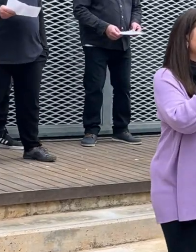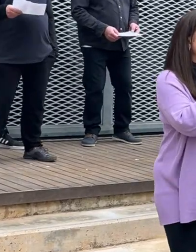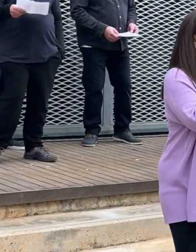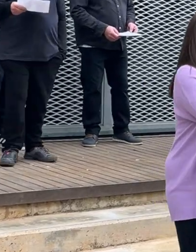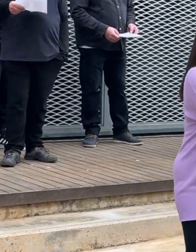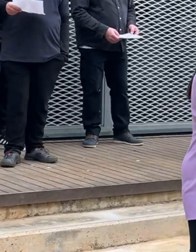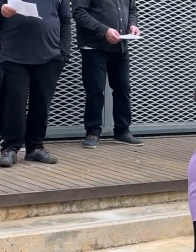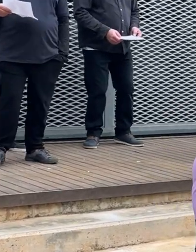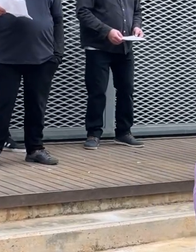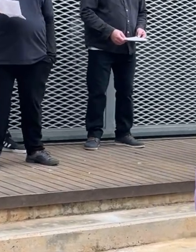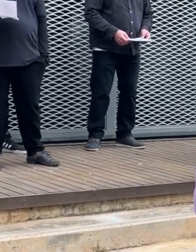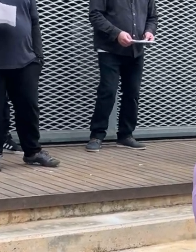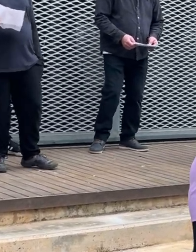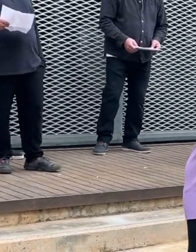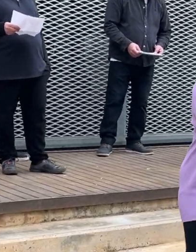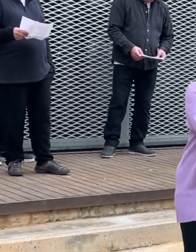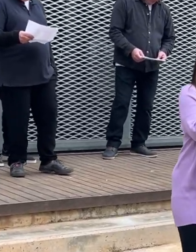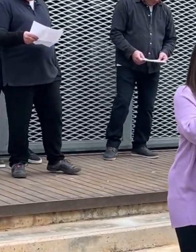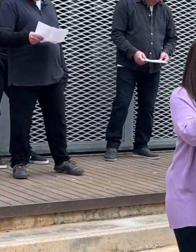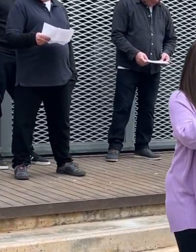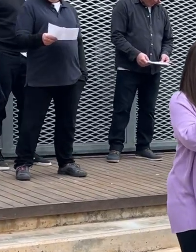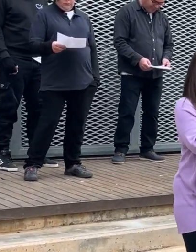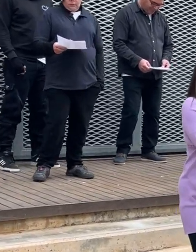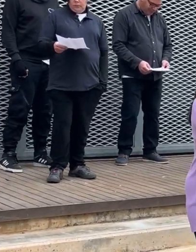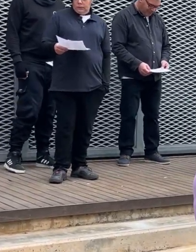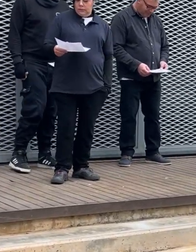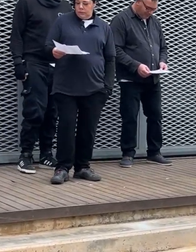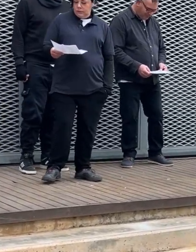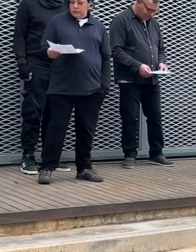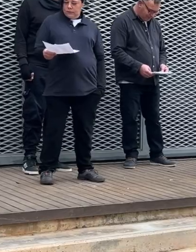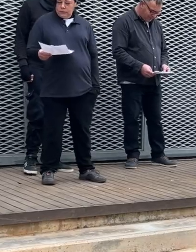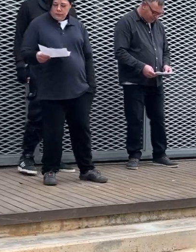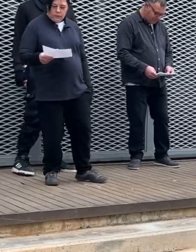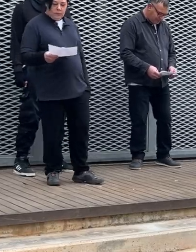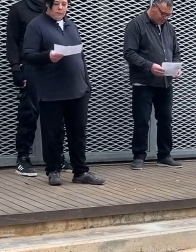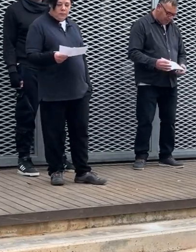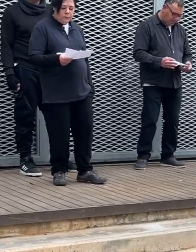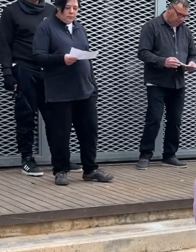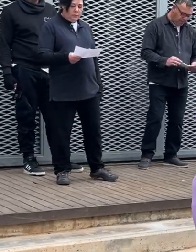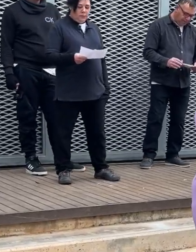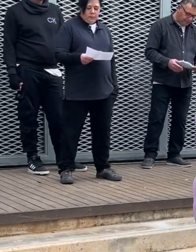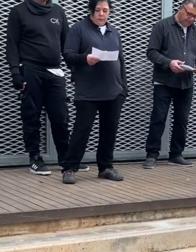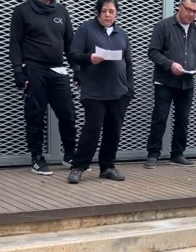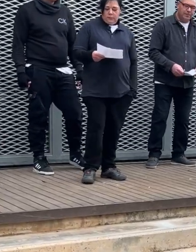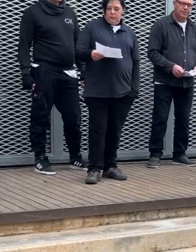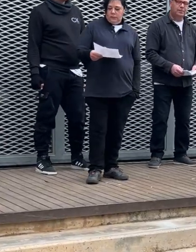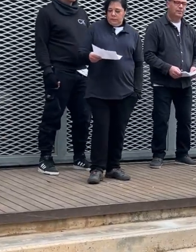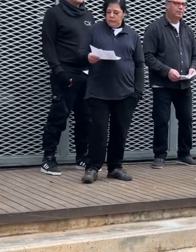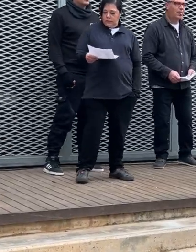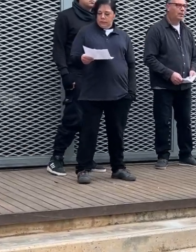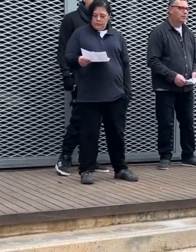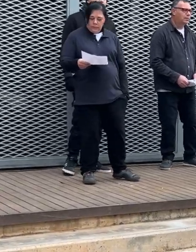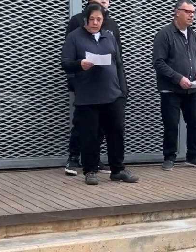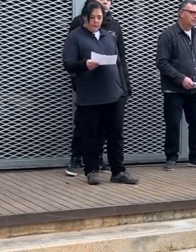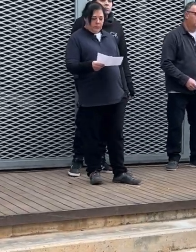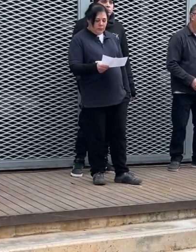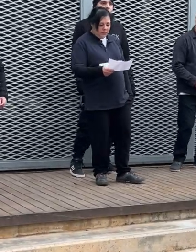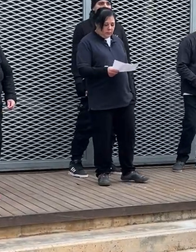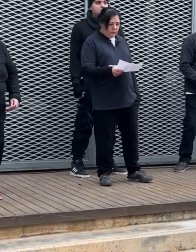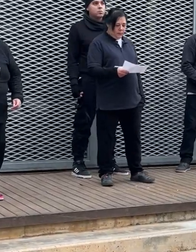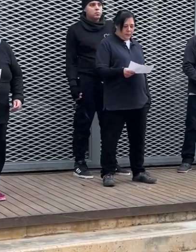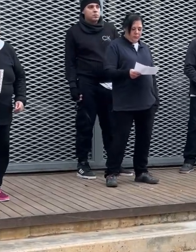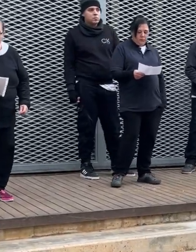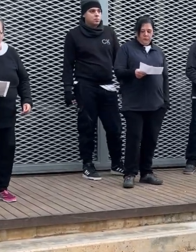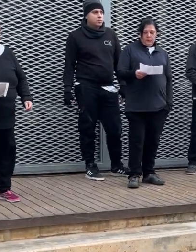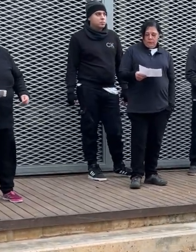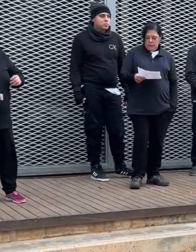culo a todos. Yo sigo mi vida, sigo mi camino, en nadie me fijo, a nadie envidio. Sé feliz con lo que